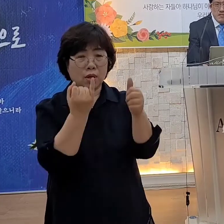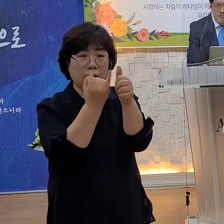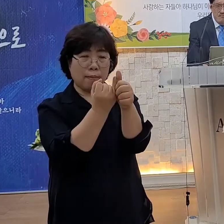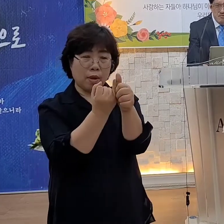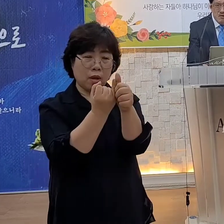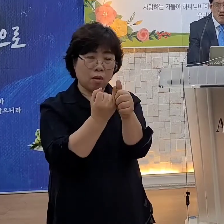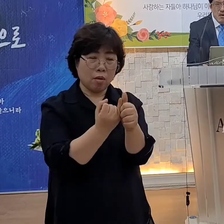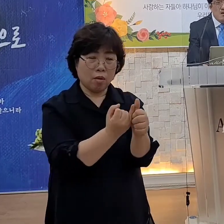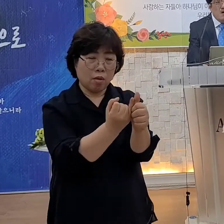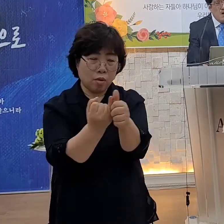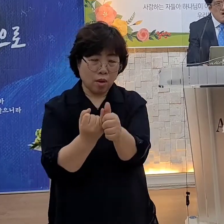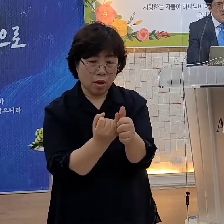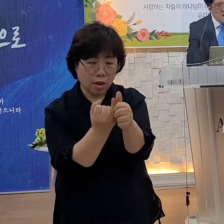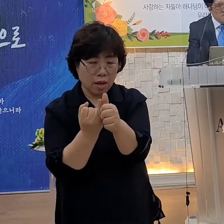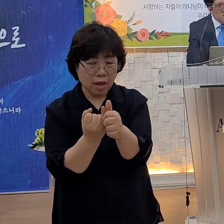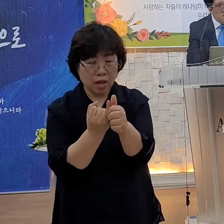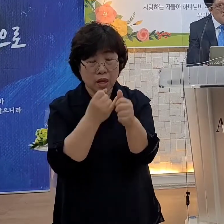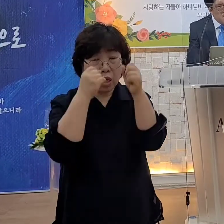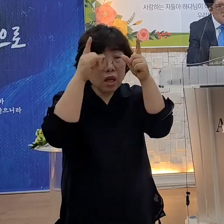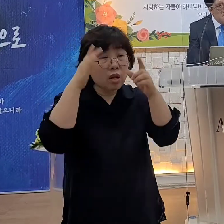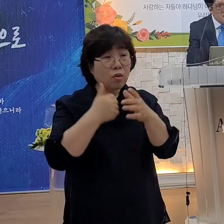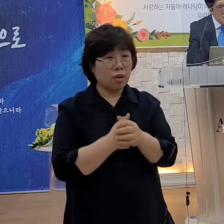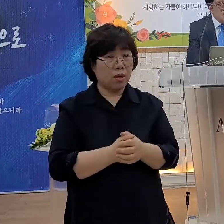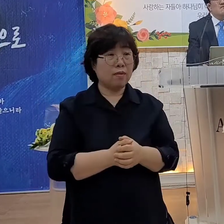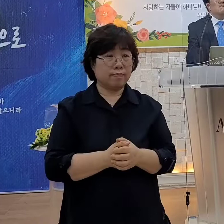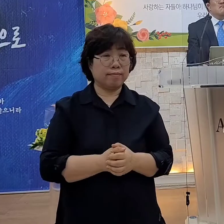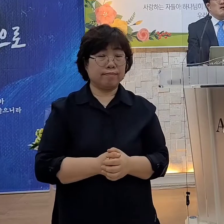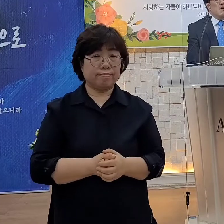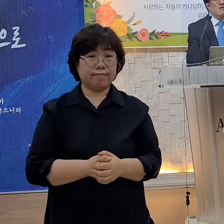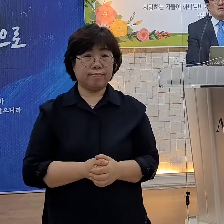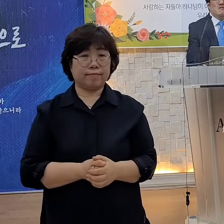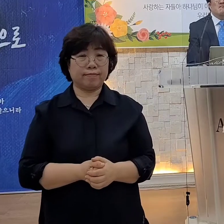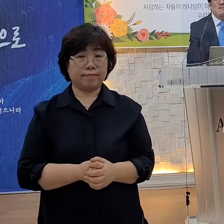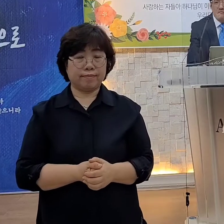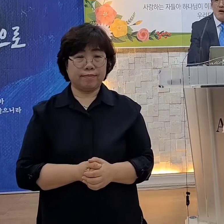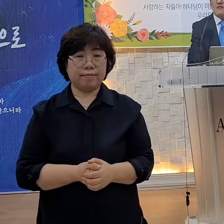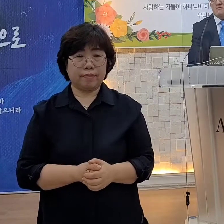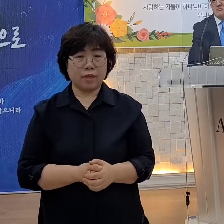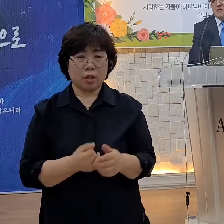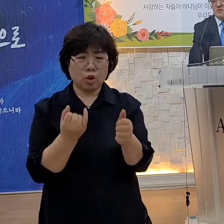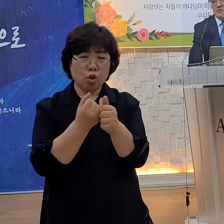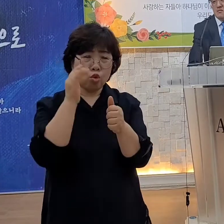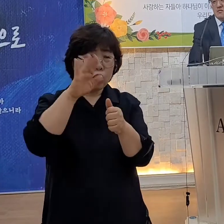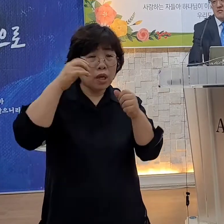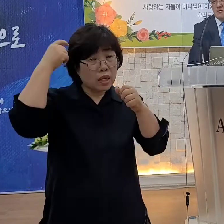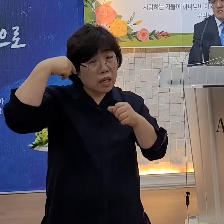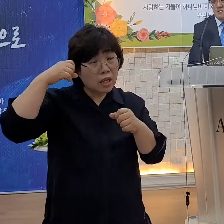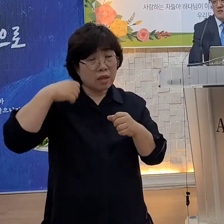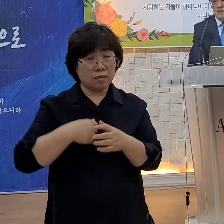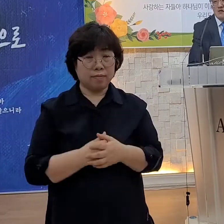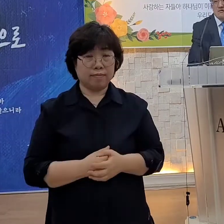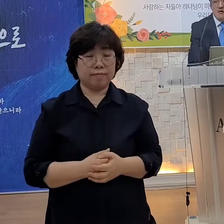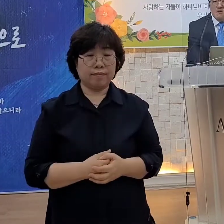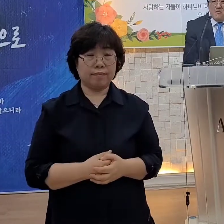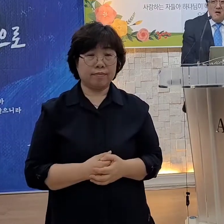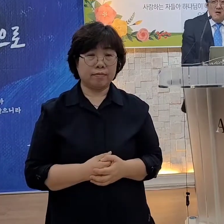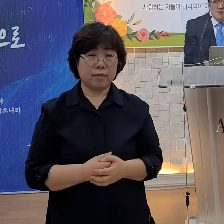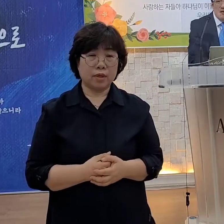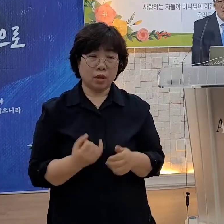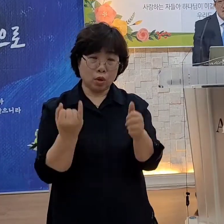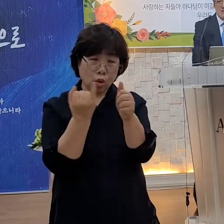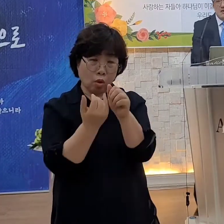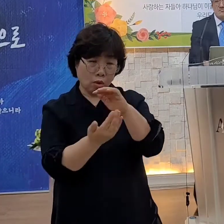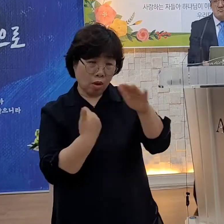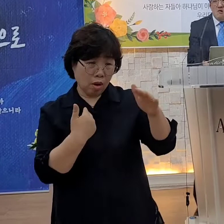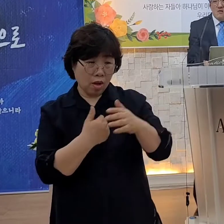여자는 남편에게 내가 묶이는 인생이구나. 이게 결혼이구나. 라는 것을 결혼해보면 알아요. 그때. 그전에는